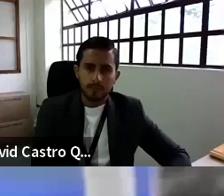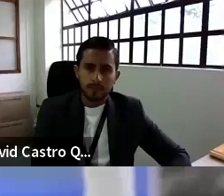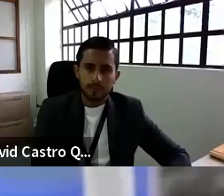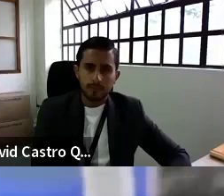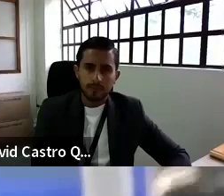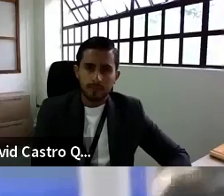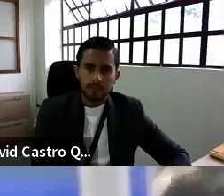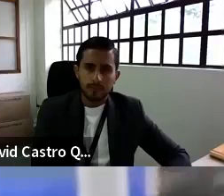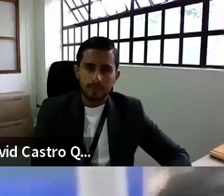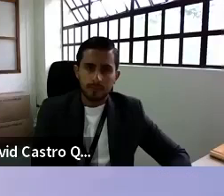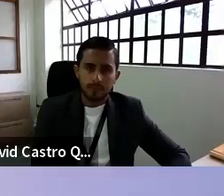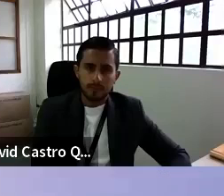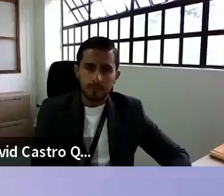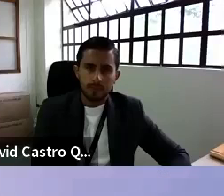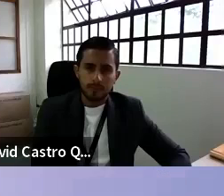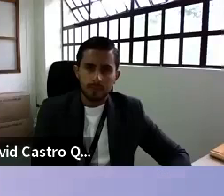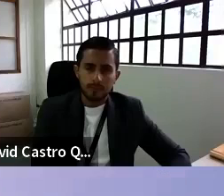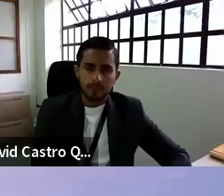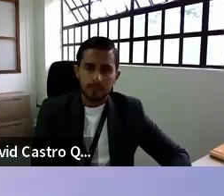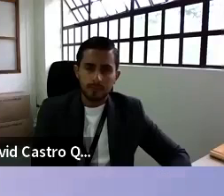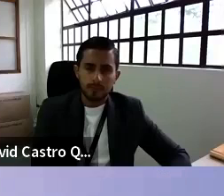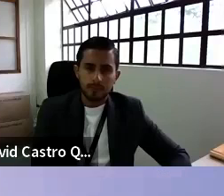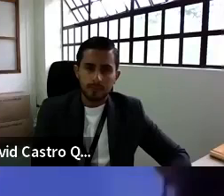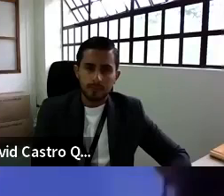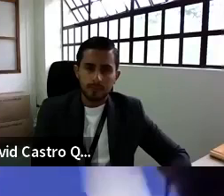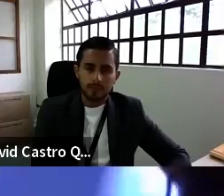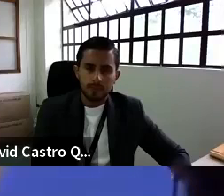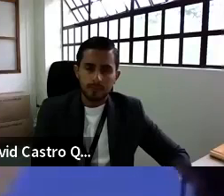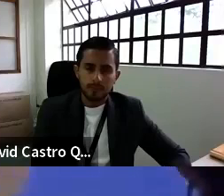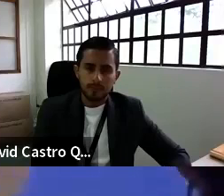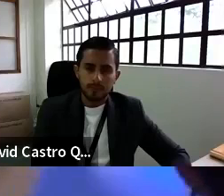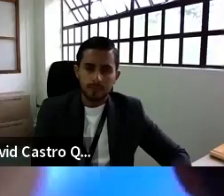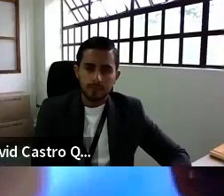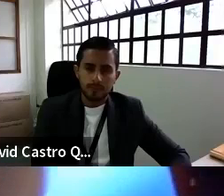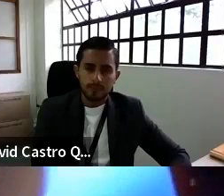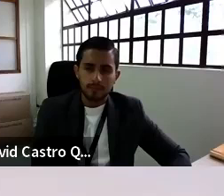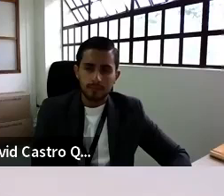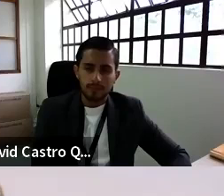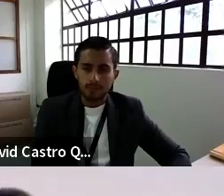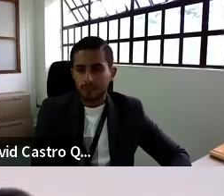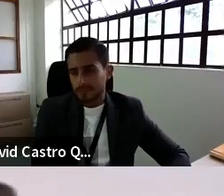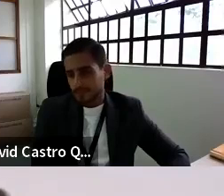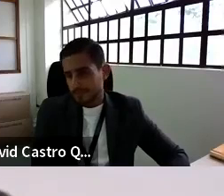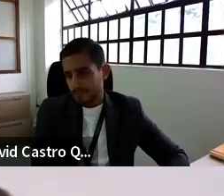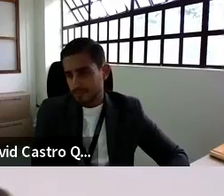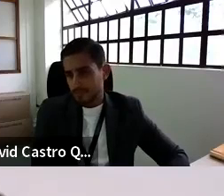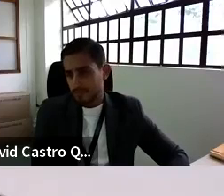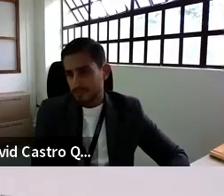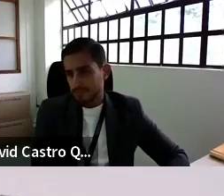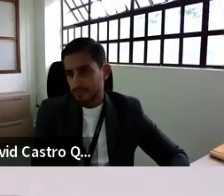acá excelente porque se cuidan todos tienen que pedir cita tienen que pedir cita el trabajo y